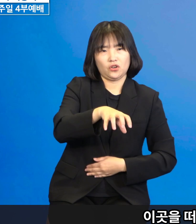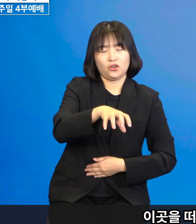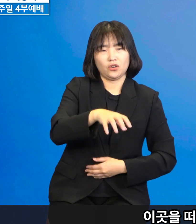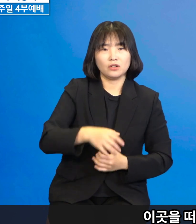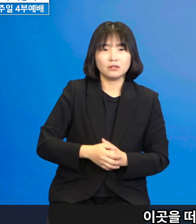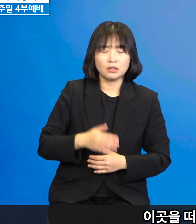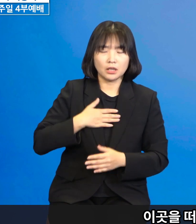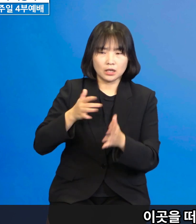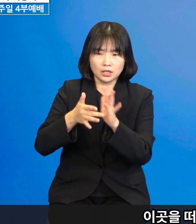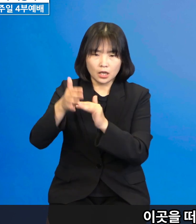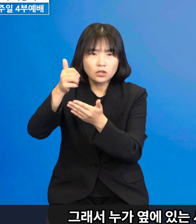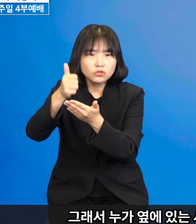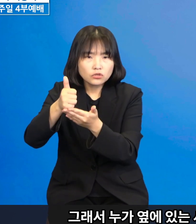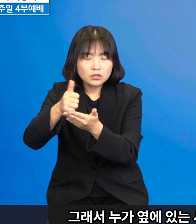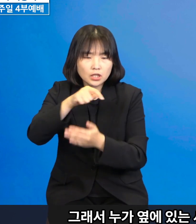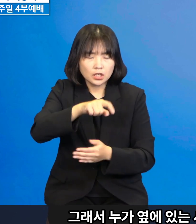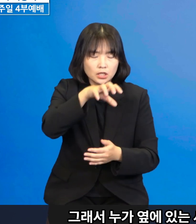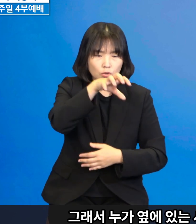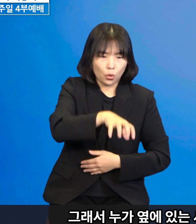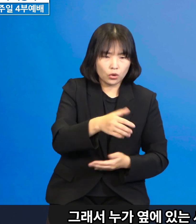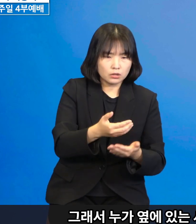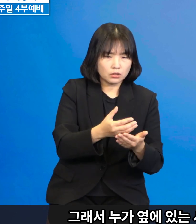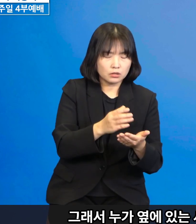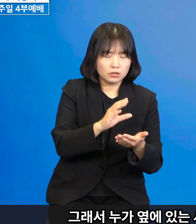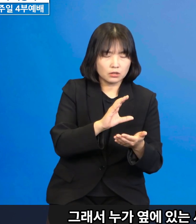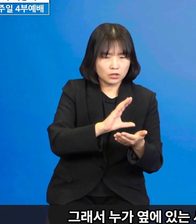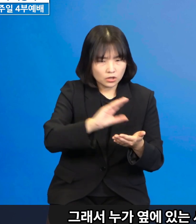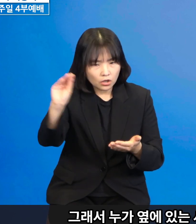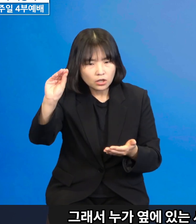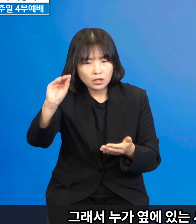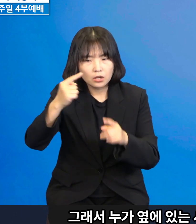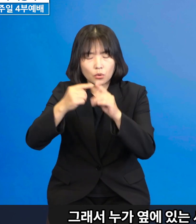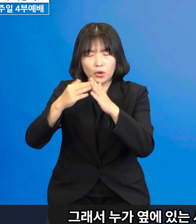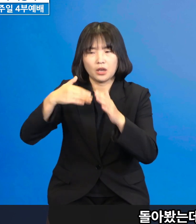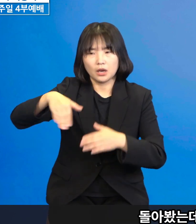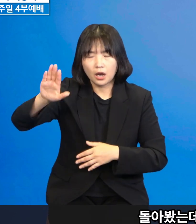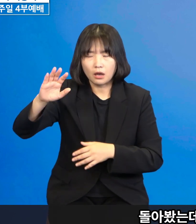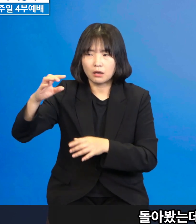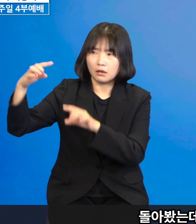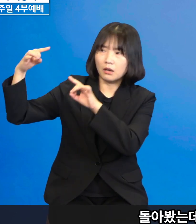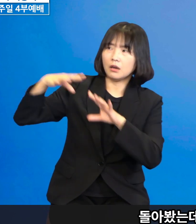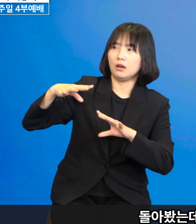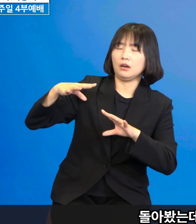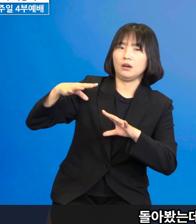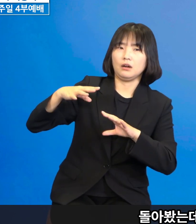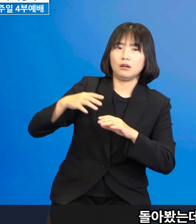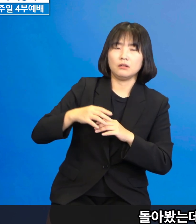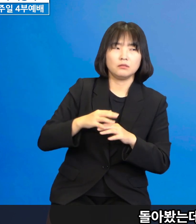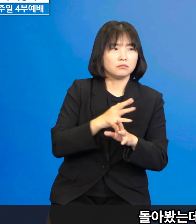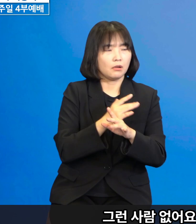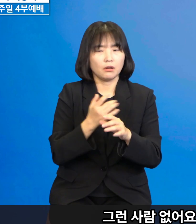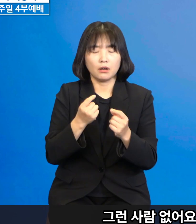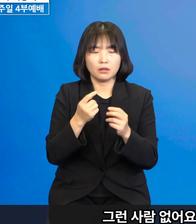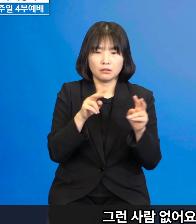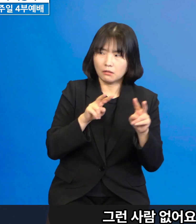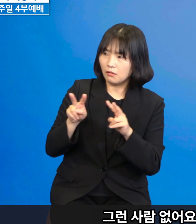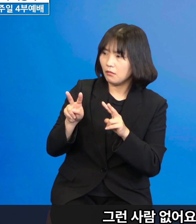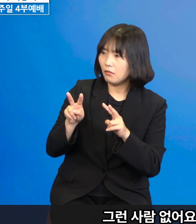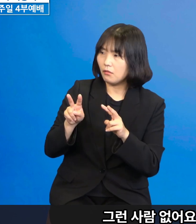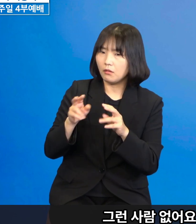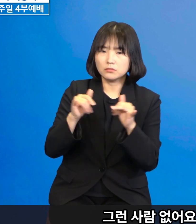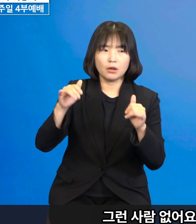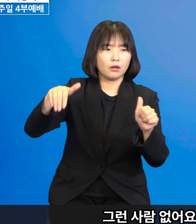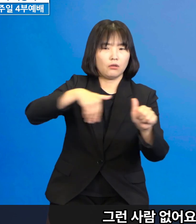나는 예수다. 이곳을 떠나 교회로 가라. 그래서 누가 옆에 있는 사람이 장난치는 줄 알았어요. 돌아봤는데 없어요, 사람이. 그런 사람이